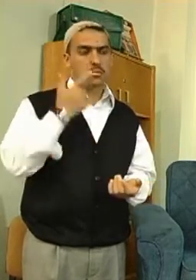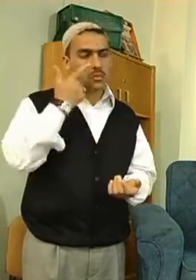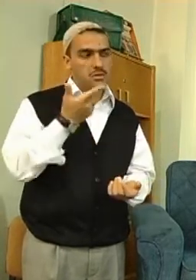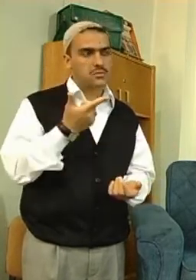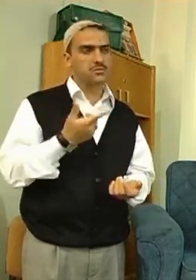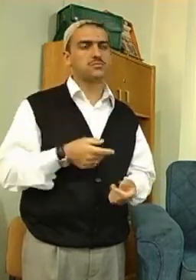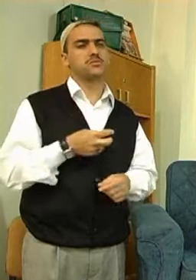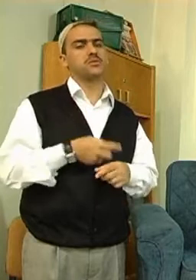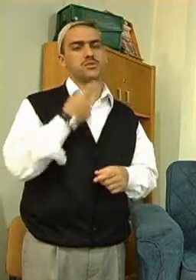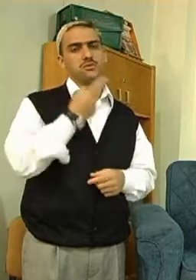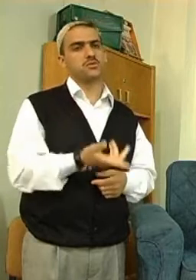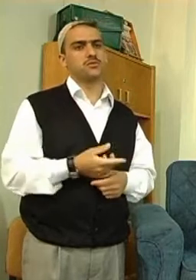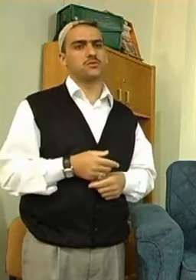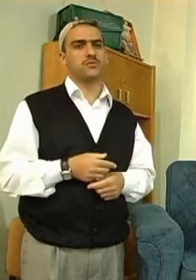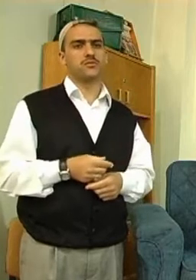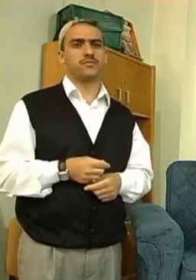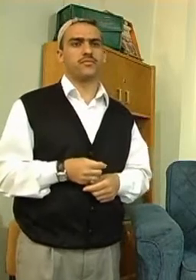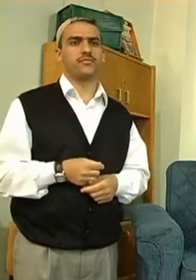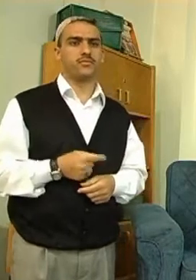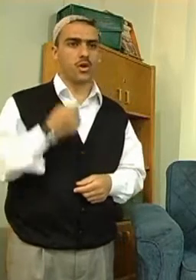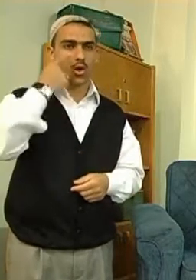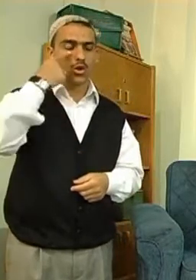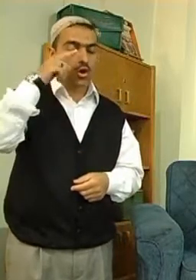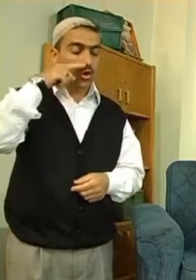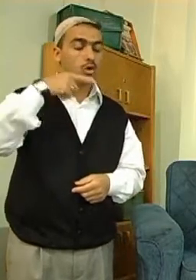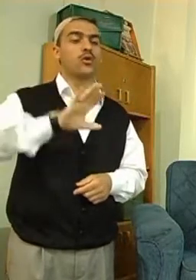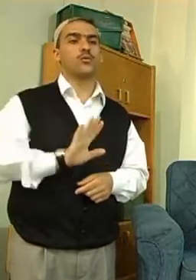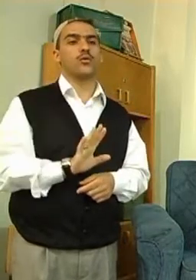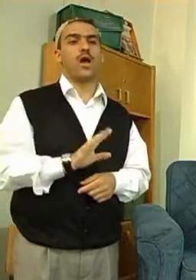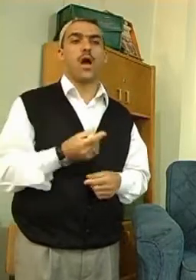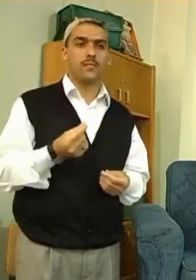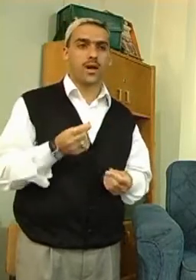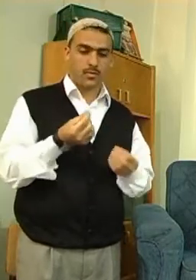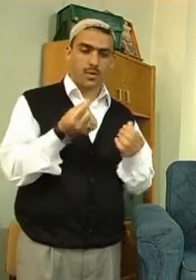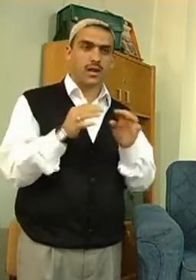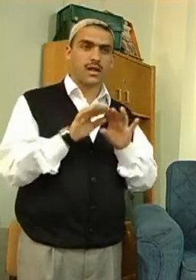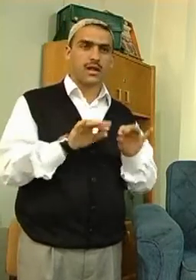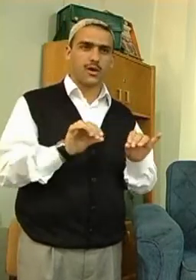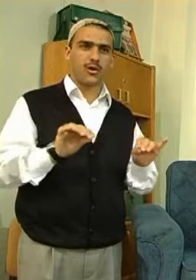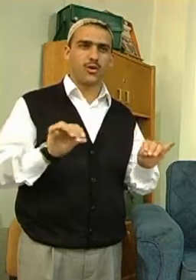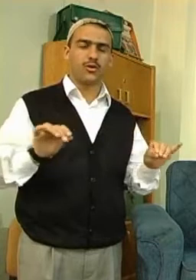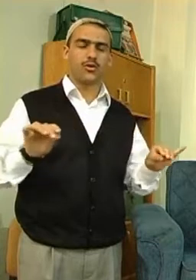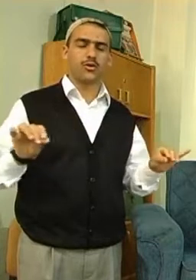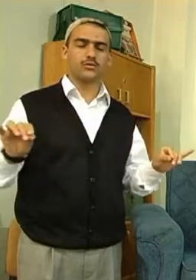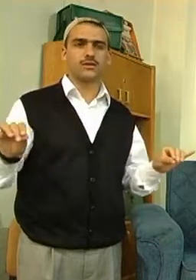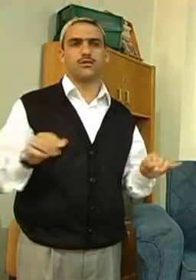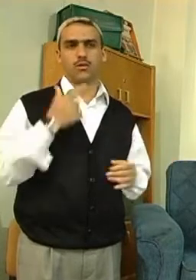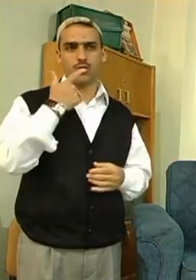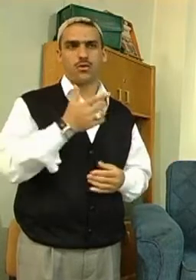gördüm. Görmeyenler için parmaklarıyla risaleler kabartmalı şekilde yazılmış. Oradan okuyorlar